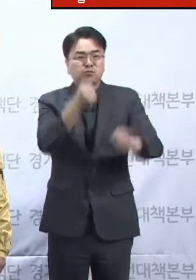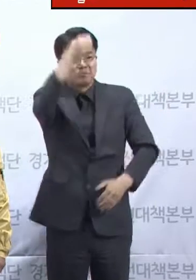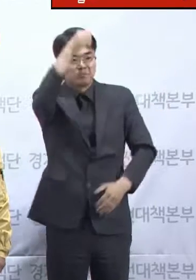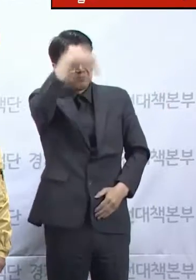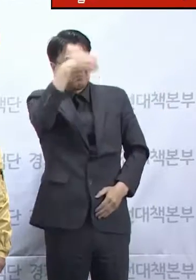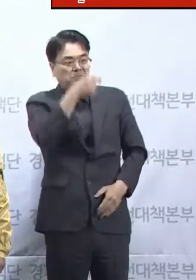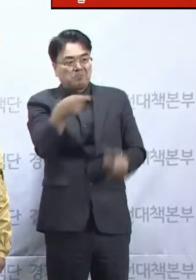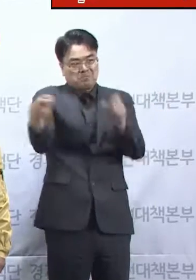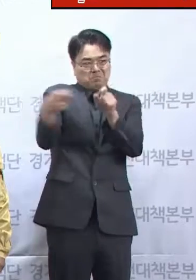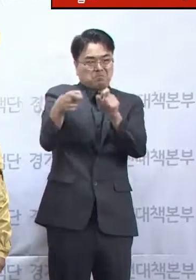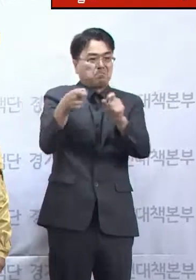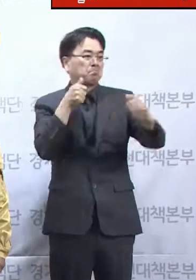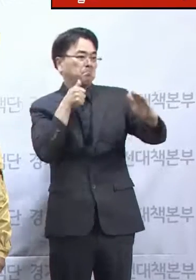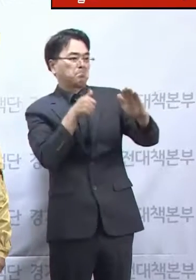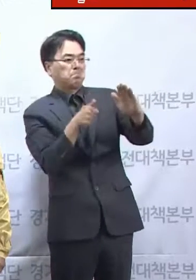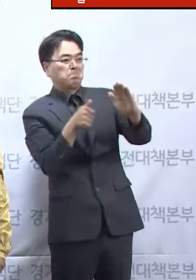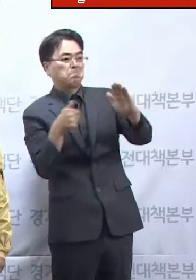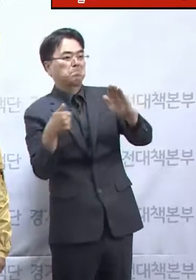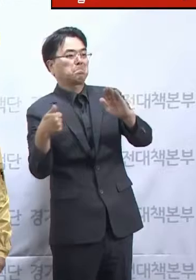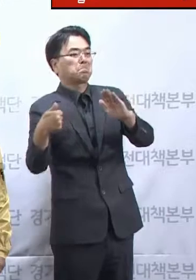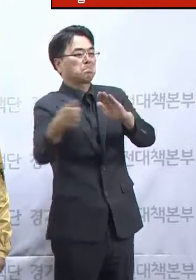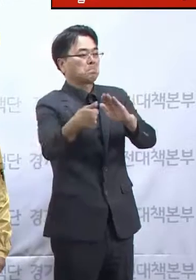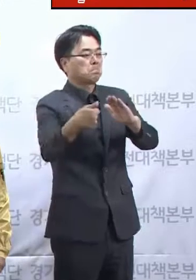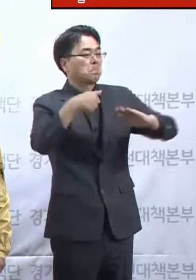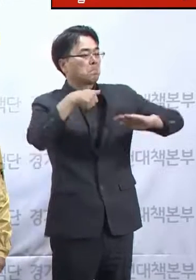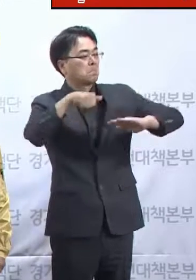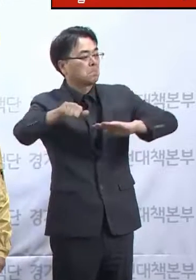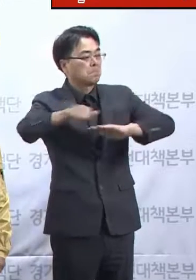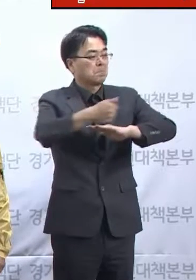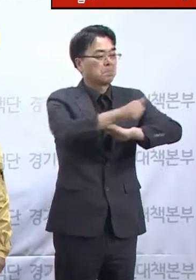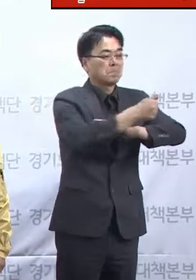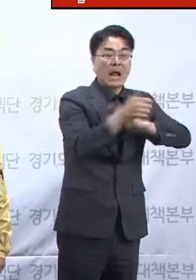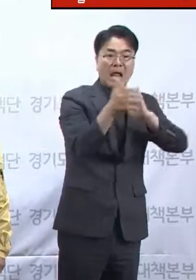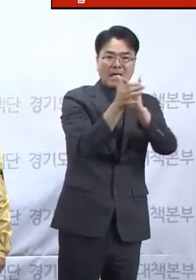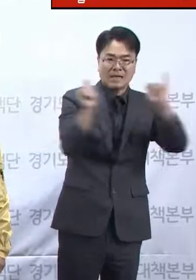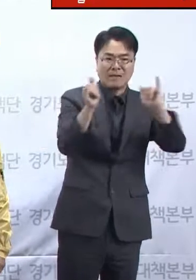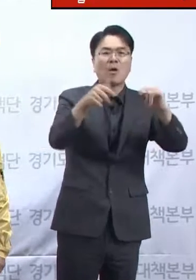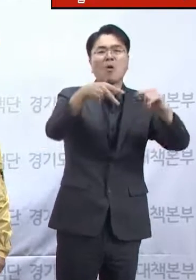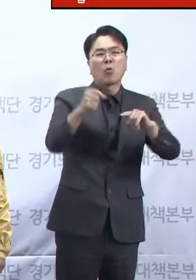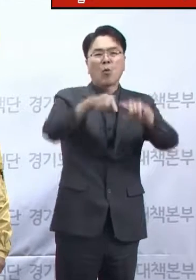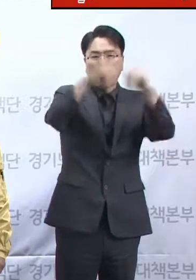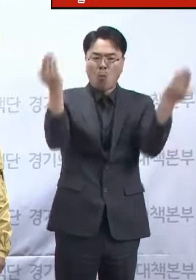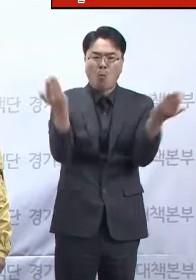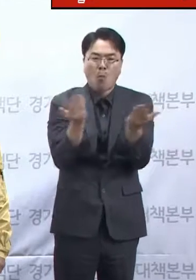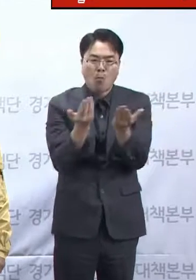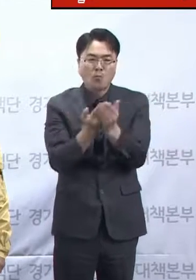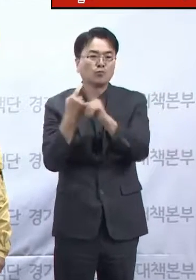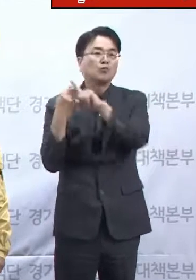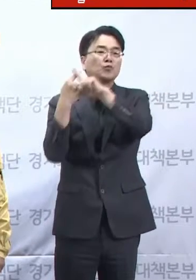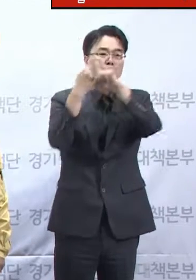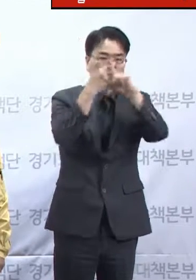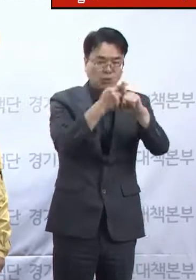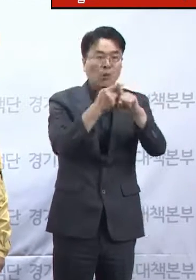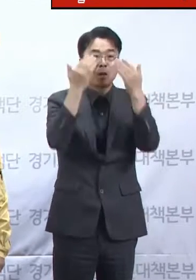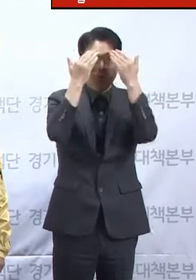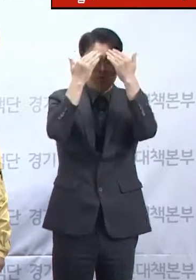집회 현장을 방문했거나 또는 지나치신 분들도 누구나 위 기간 내에